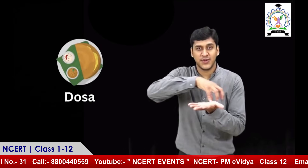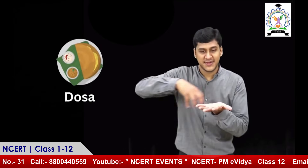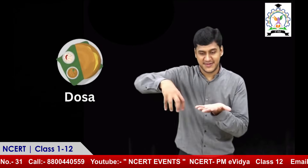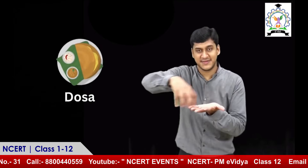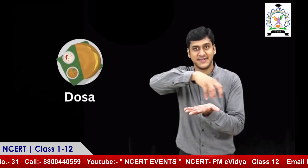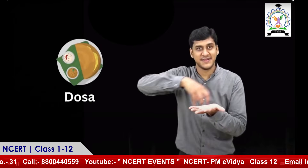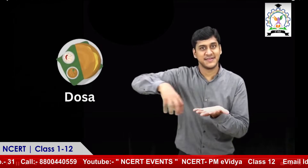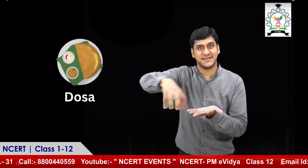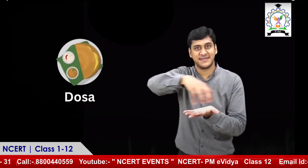डोसा।